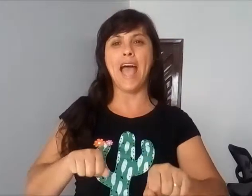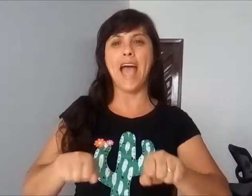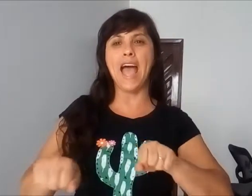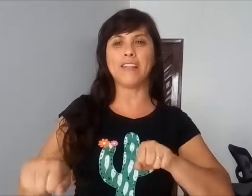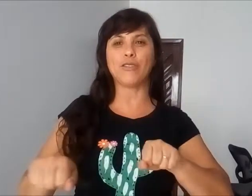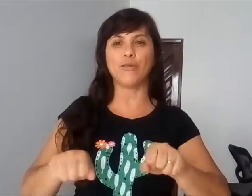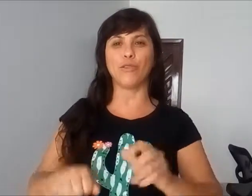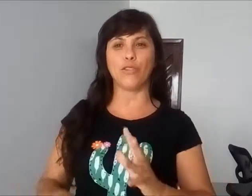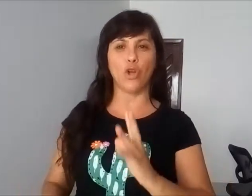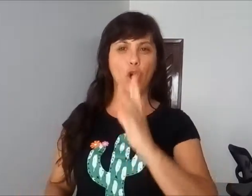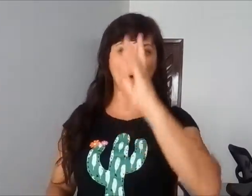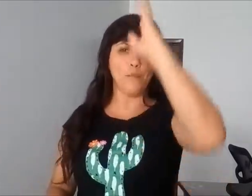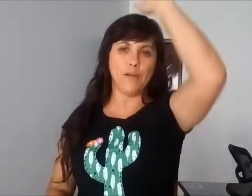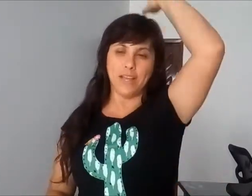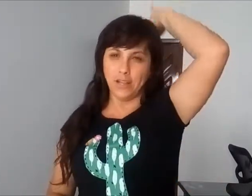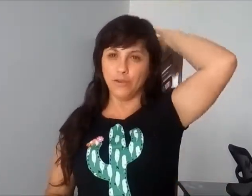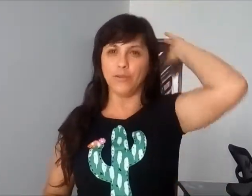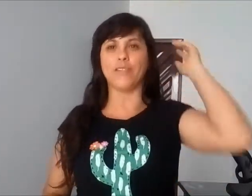athos romanos